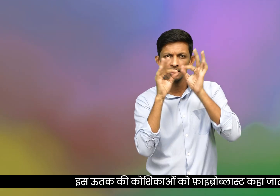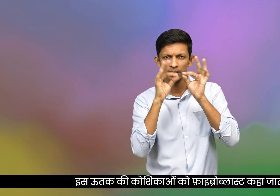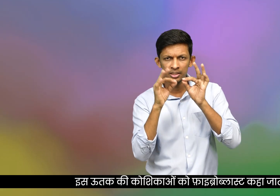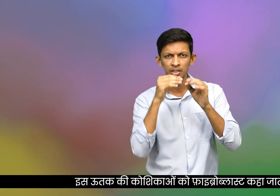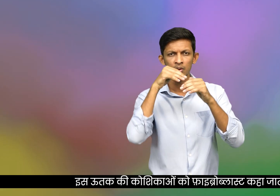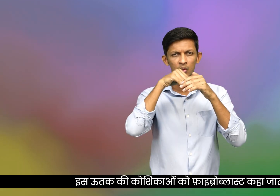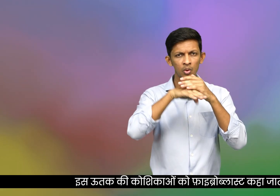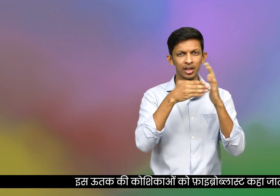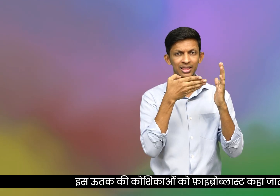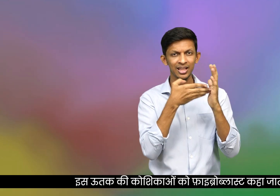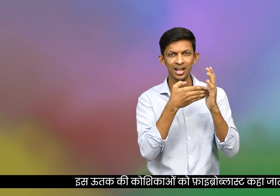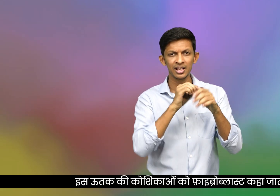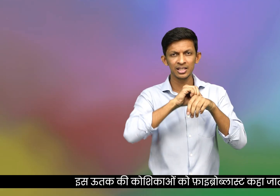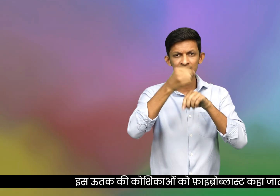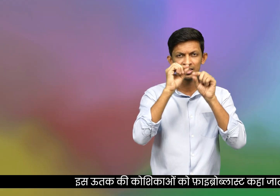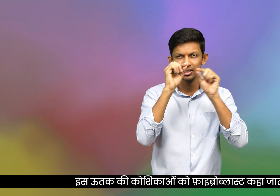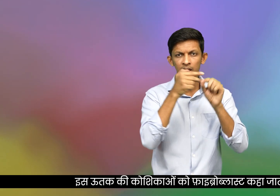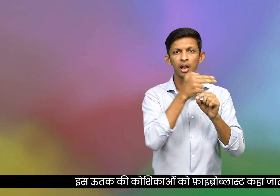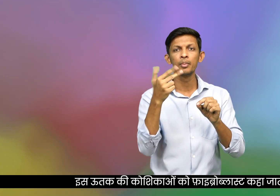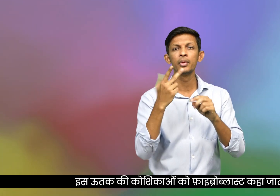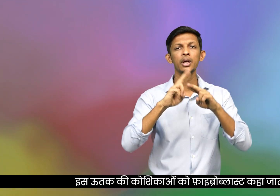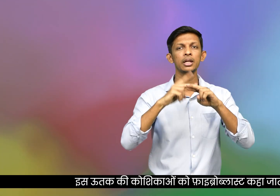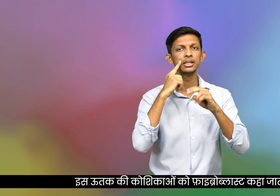को फाइब्रोब्लास्ट कहा जाता है।